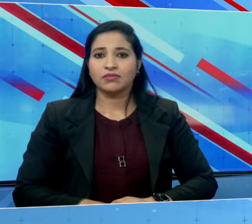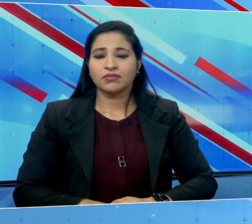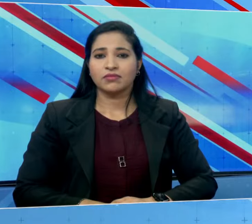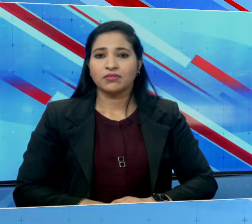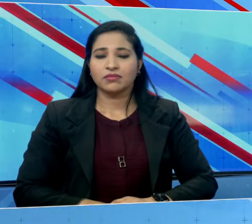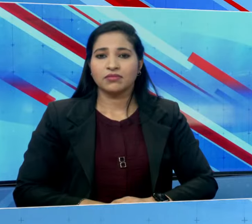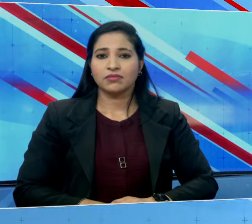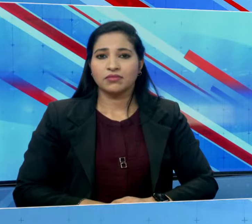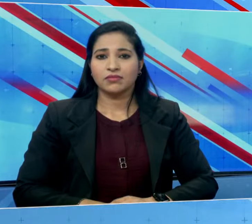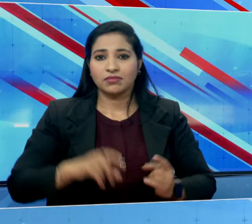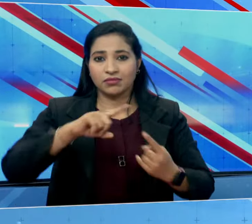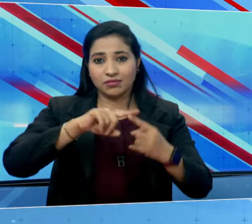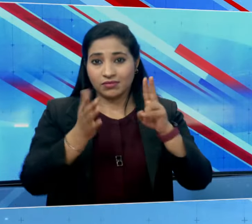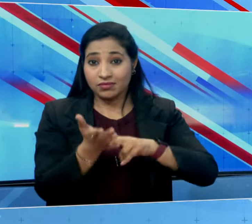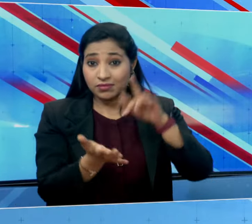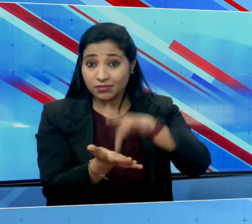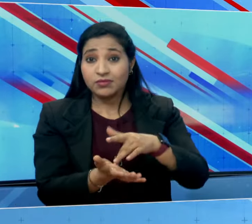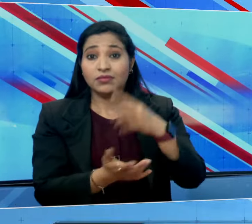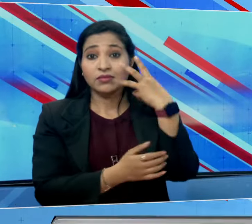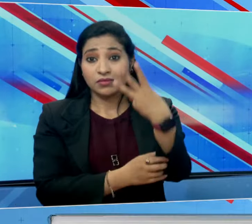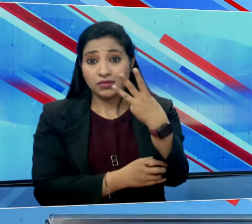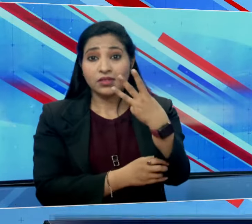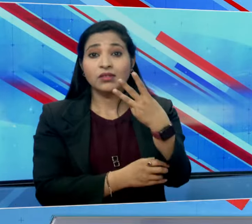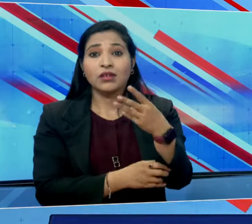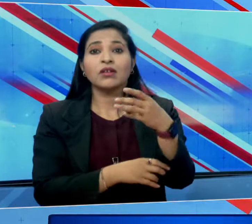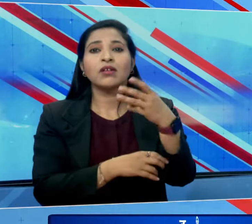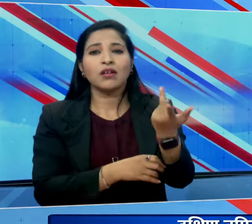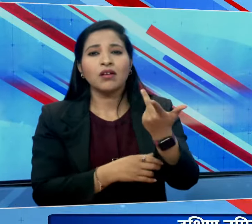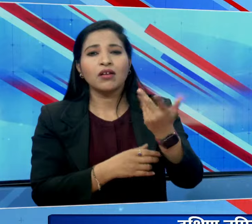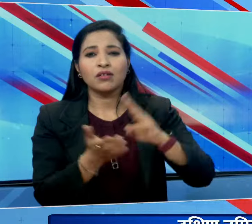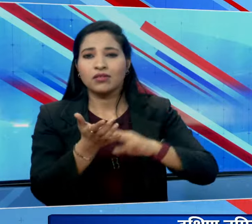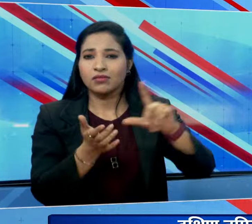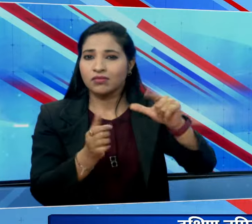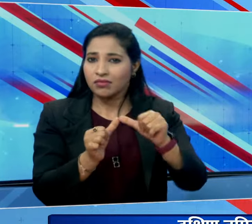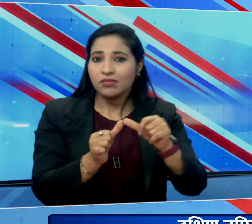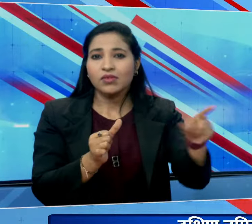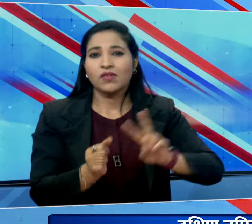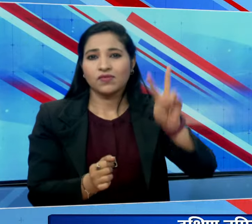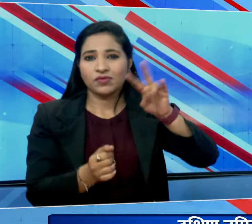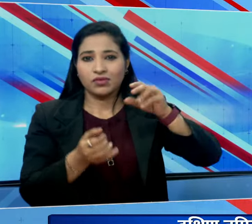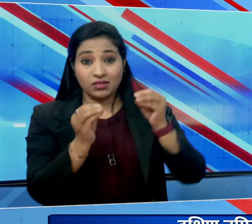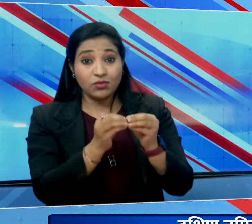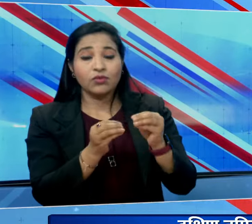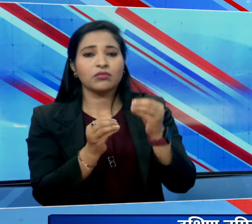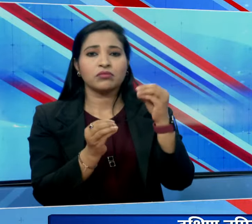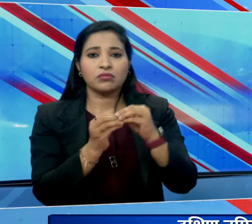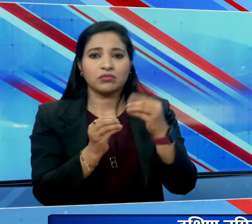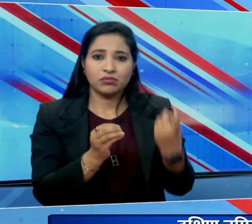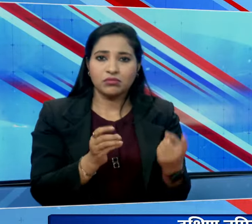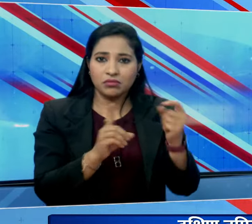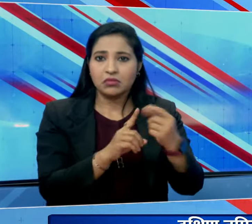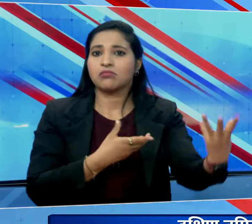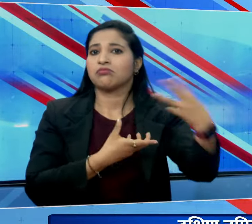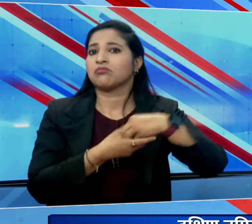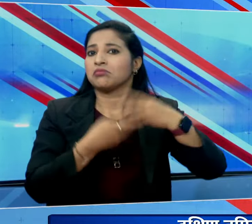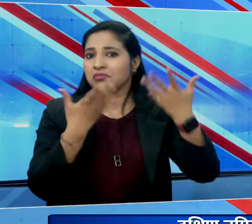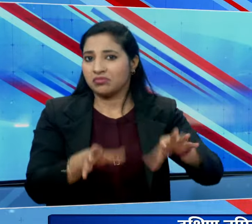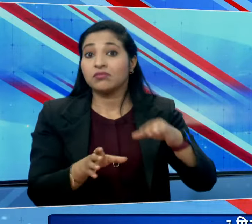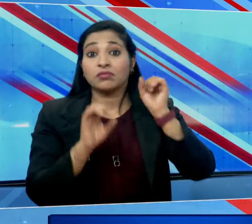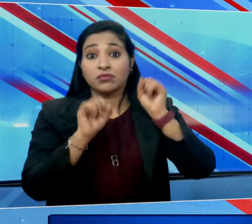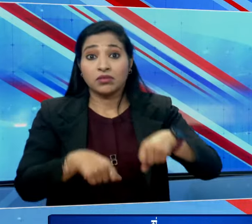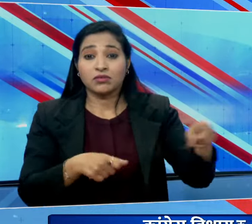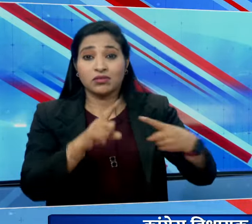जाएगा तमिलनाडु में तीन बार की सीटिंग विधायक एस विजय धारणी बीजेपी में शामिल हो गई हैं जी हां तमिलनाडु में आज